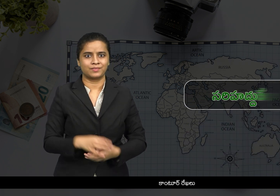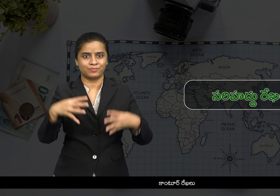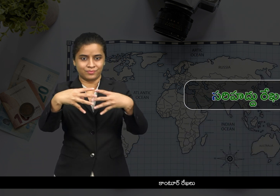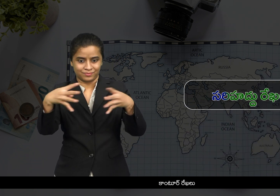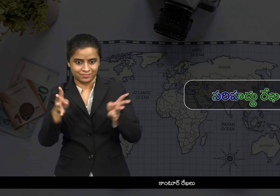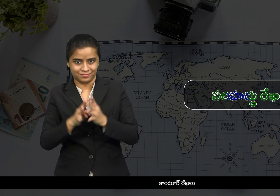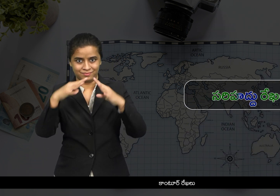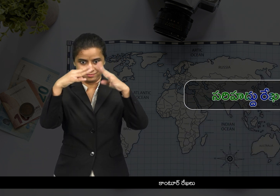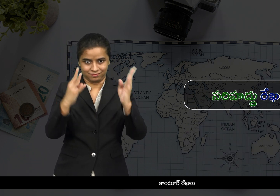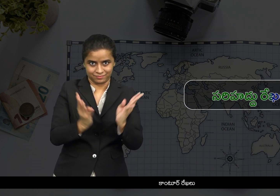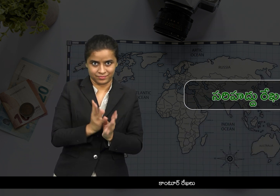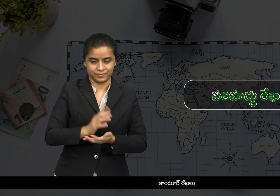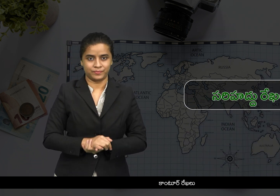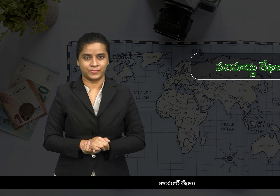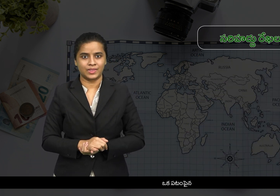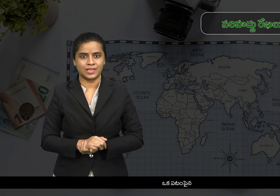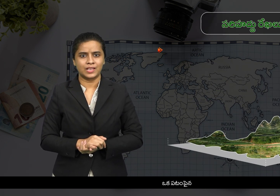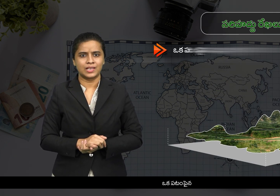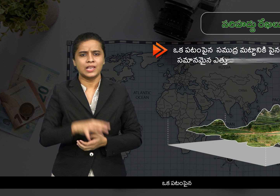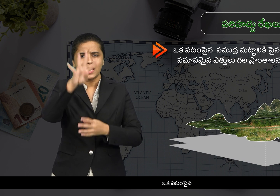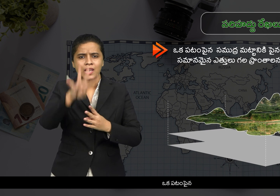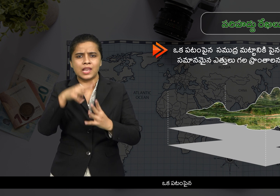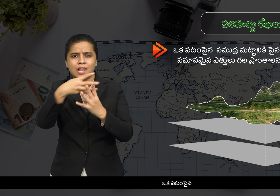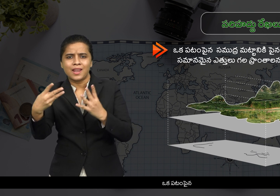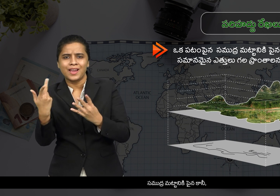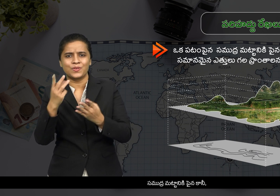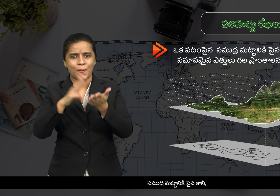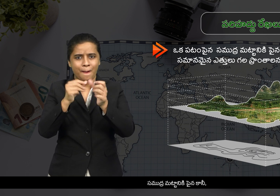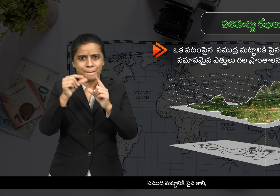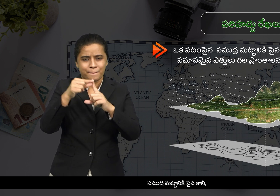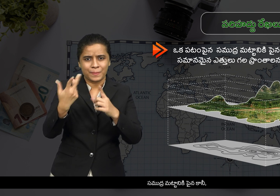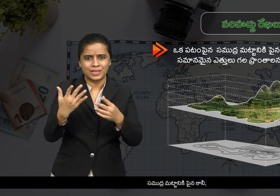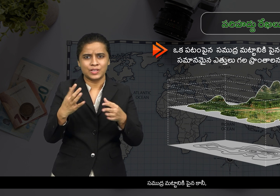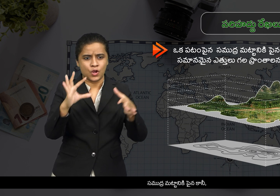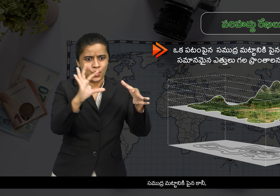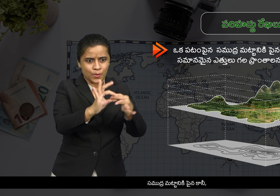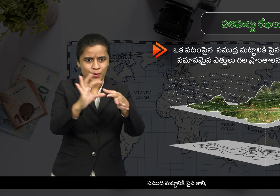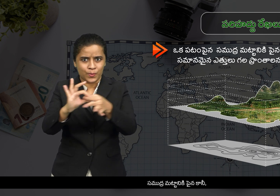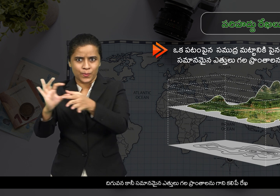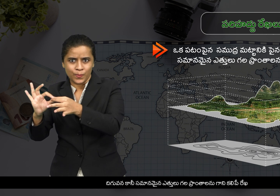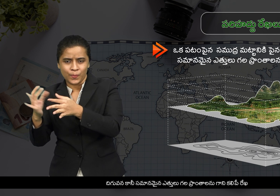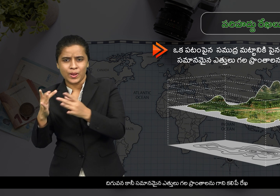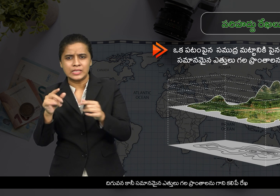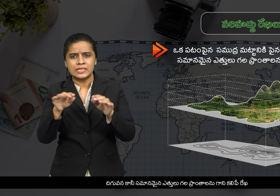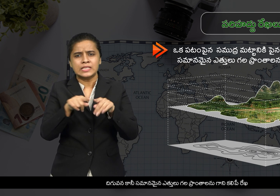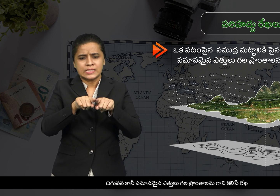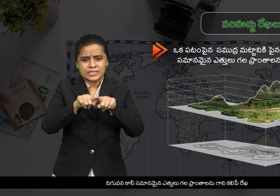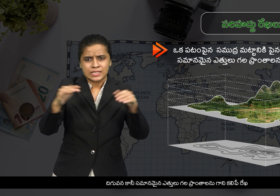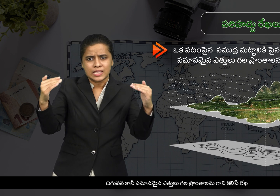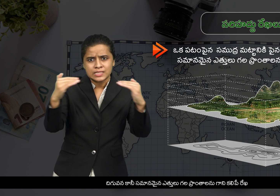కాంటూర్ రేఖలు, ఒక పటంపై సముద్ర మట్టానికి పైన కానీ దిగువన కానీ